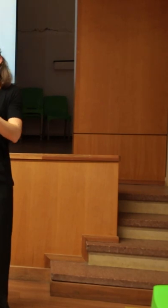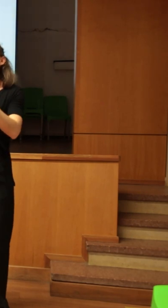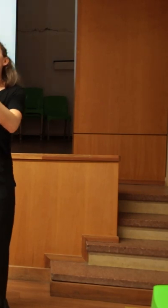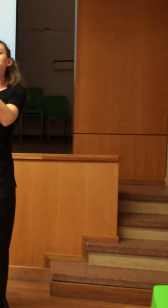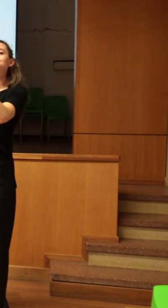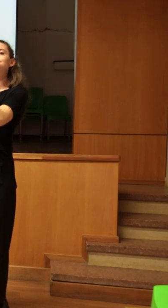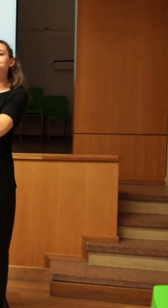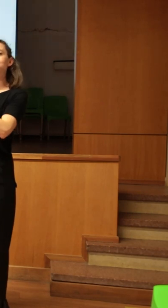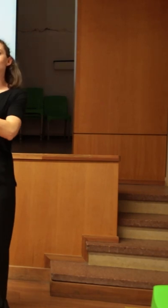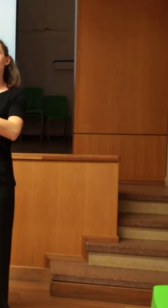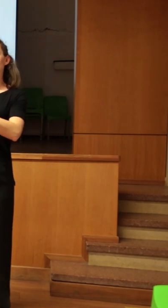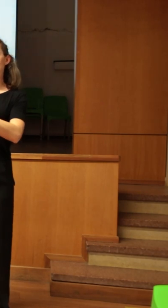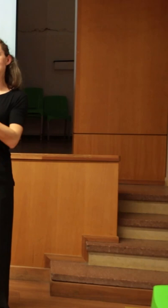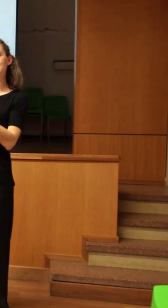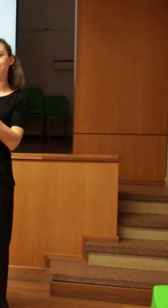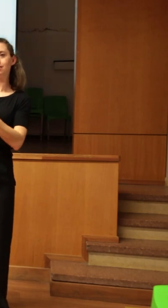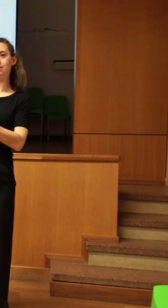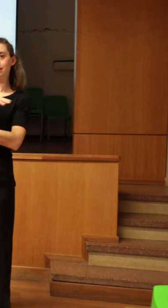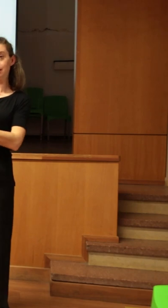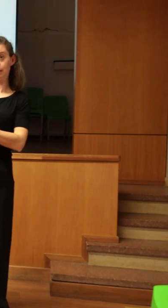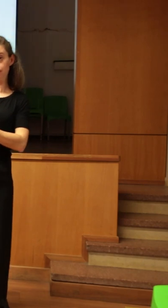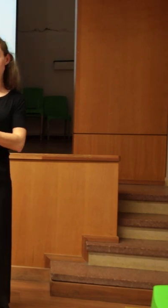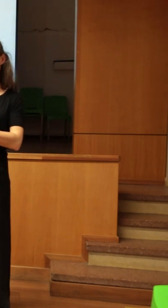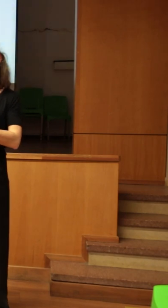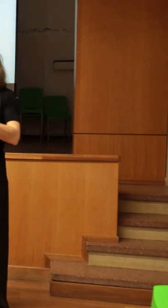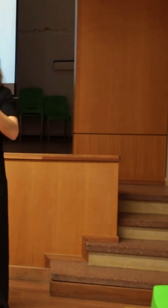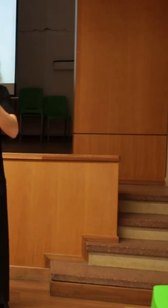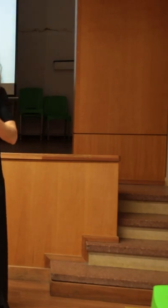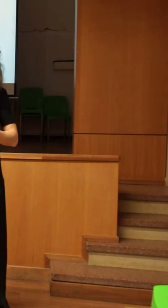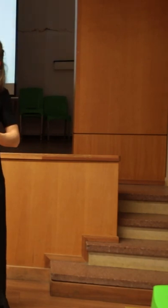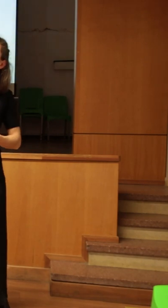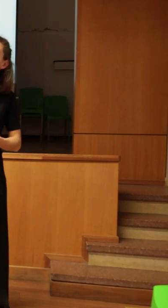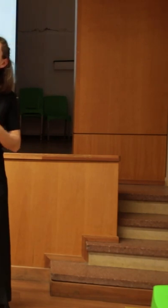mutación civilizatoria. Entonces,